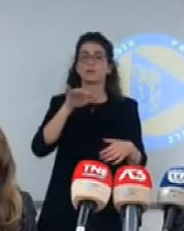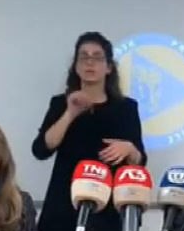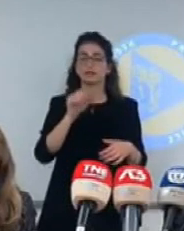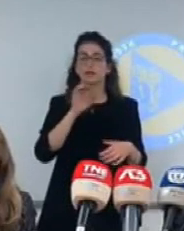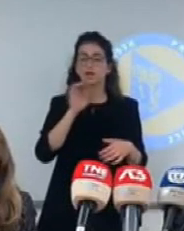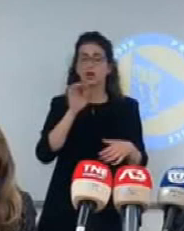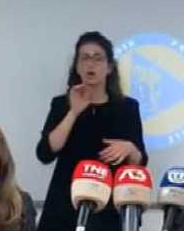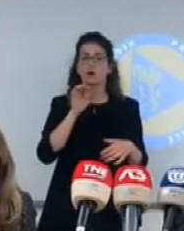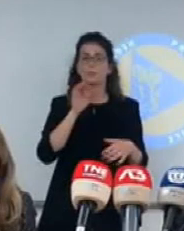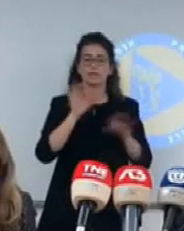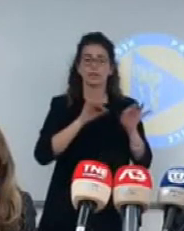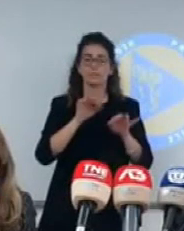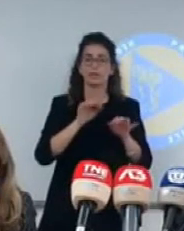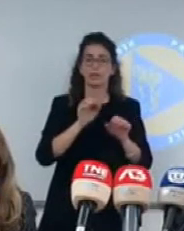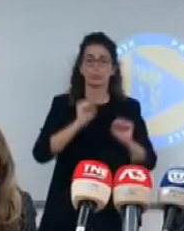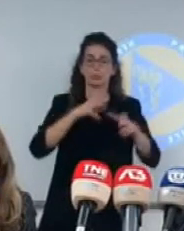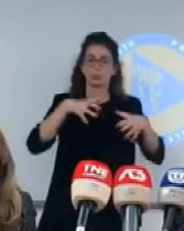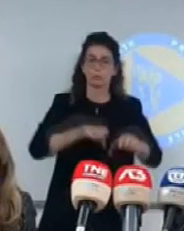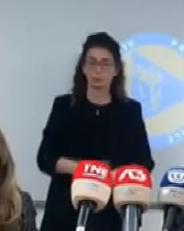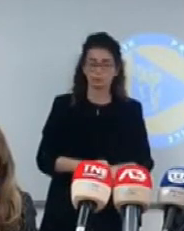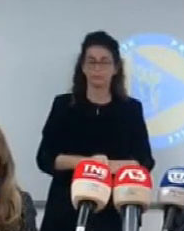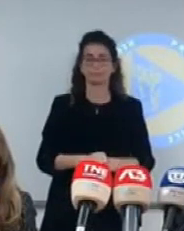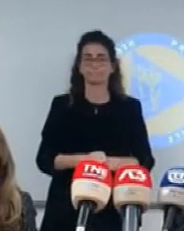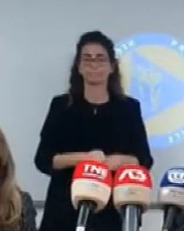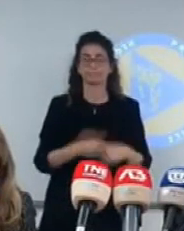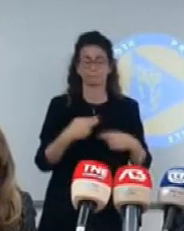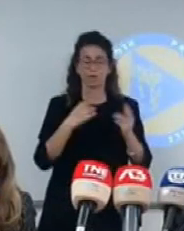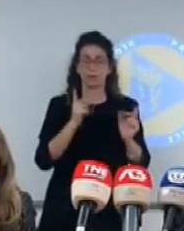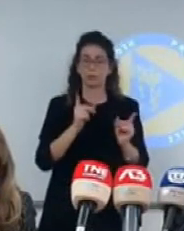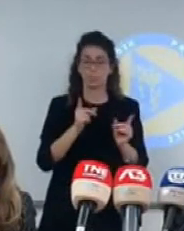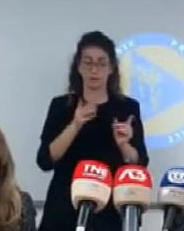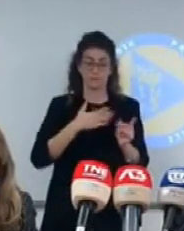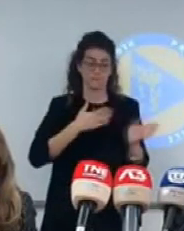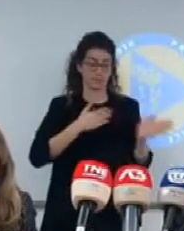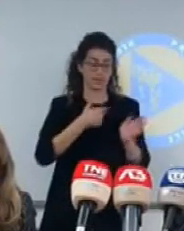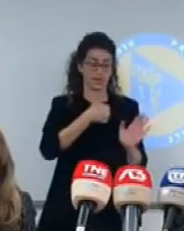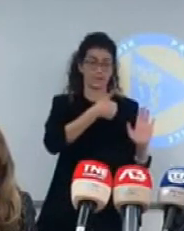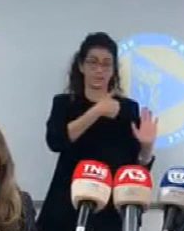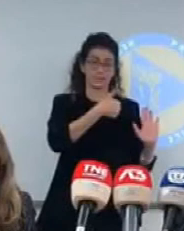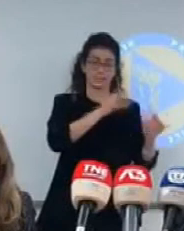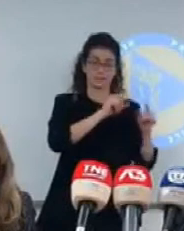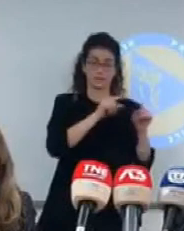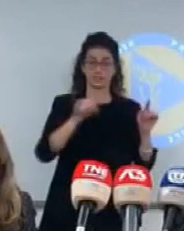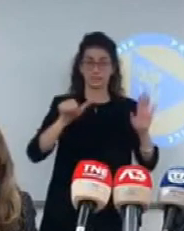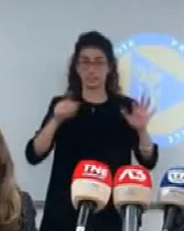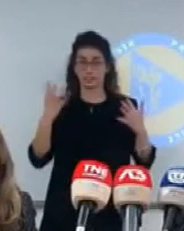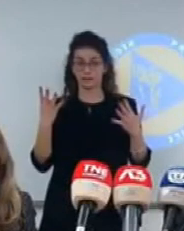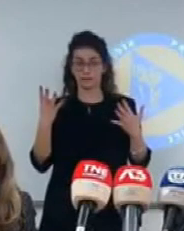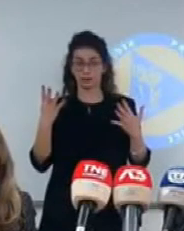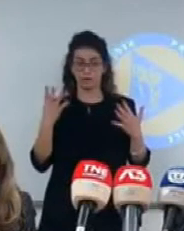terapia 1 soppressive e andiamo a scoprire che nella fascia da 60 69 è morto un